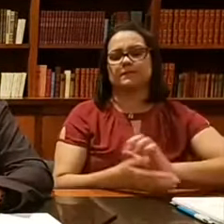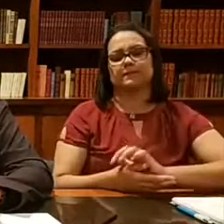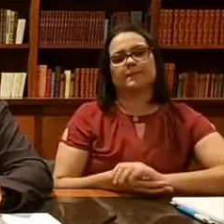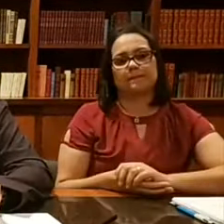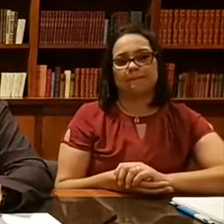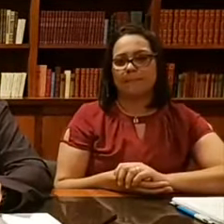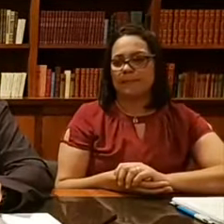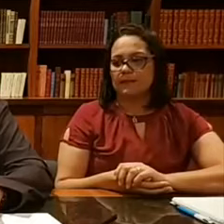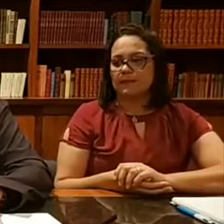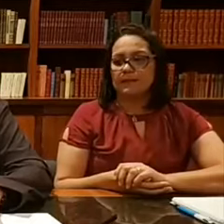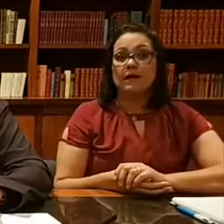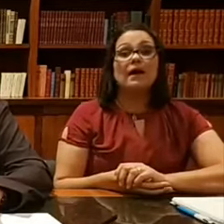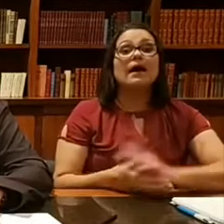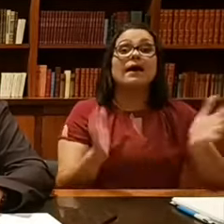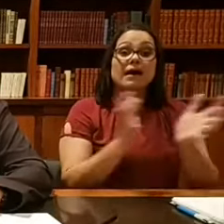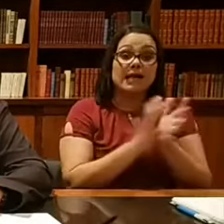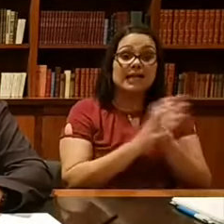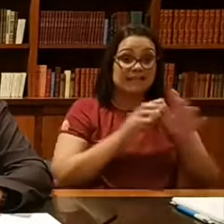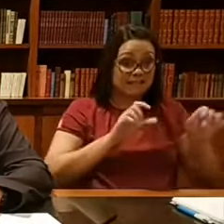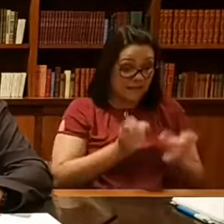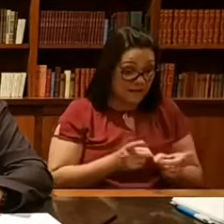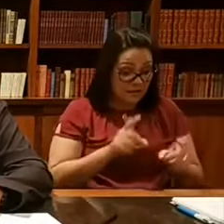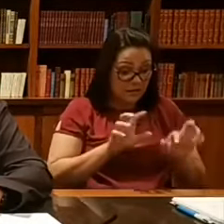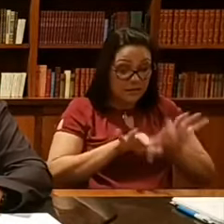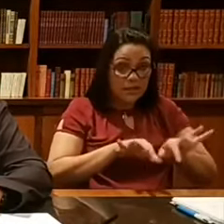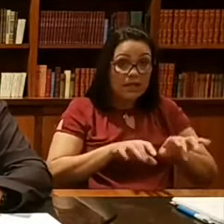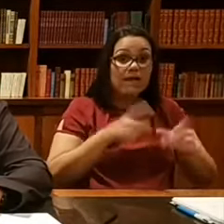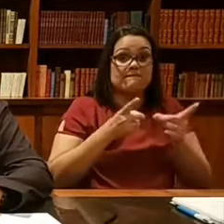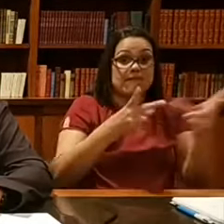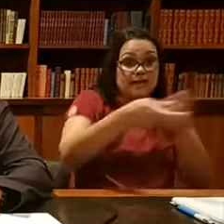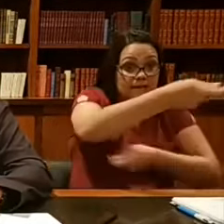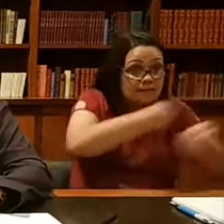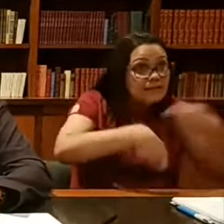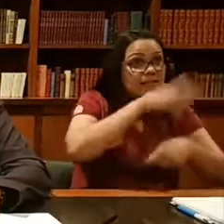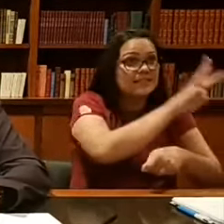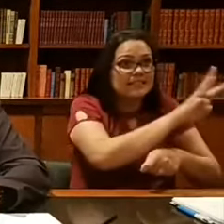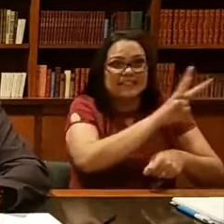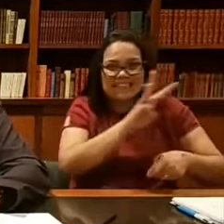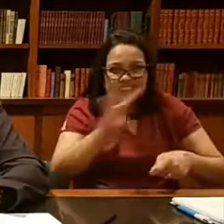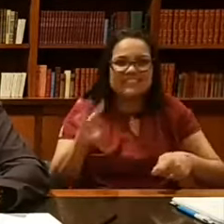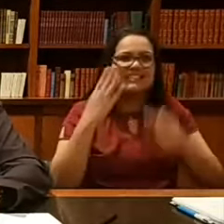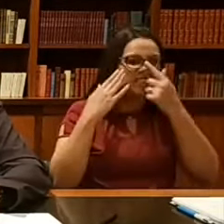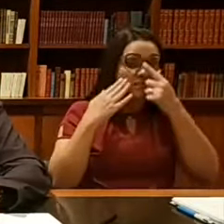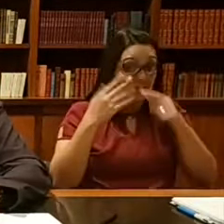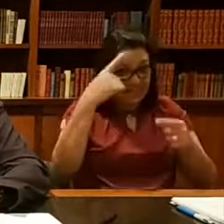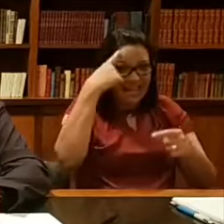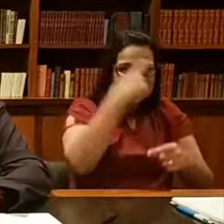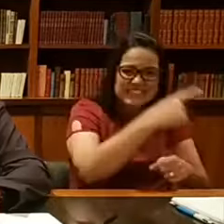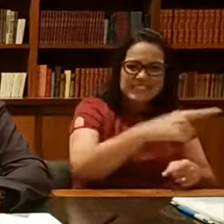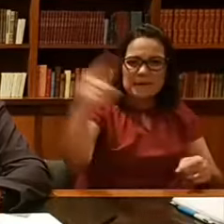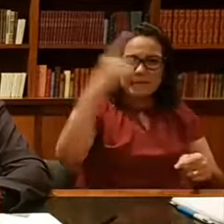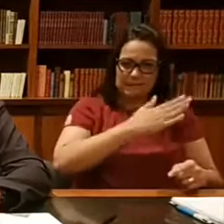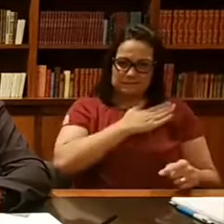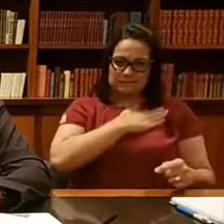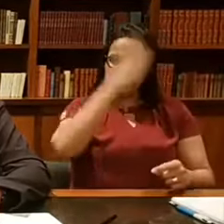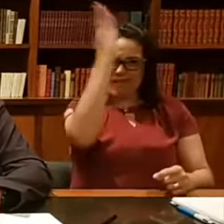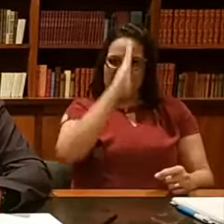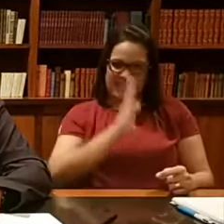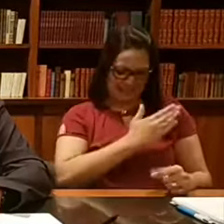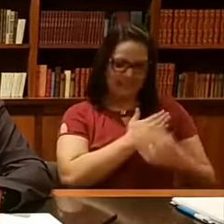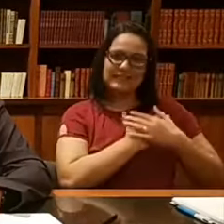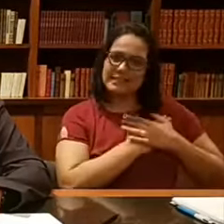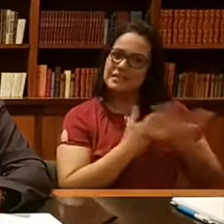As vendas online cresceram 41% na semana do Brasil, que é a Semana da Pátria, patrocinamos aqui. O